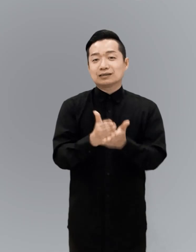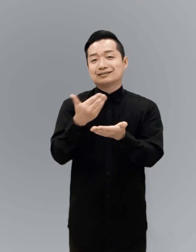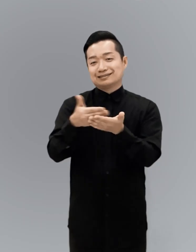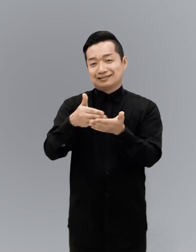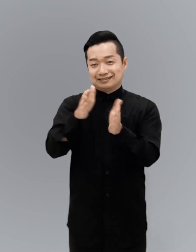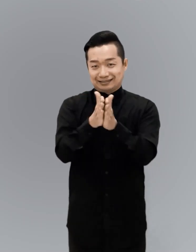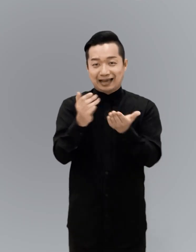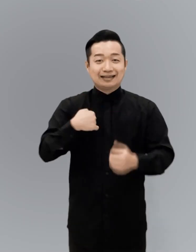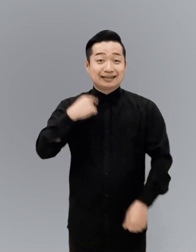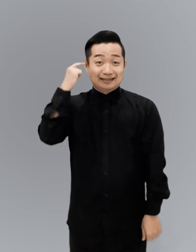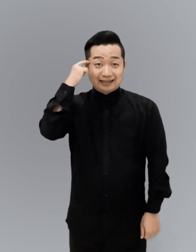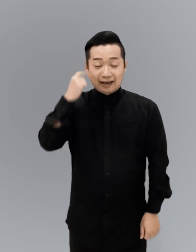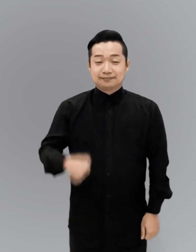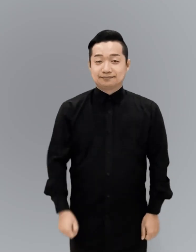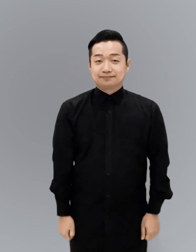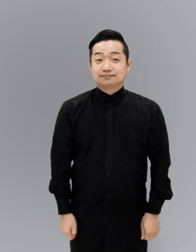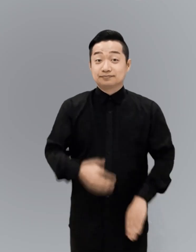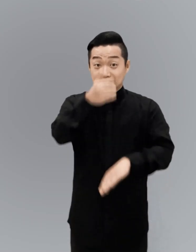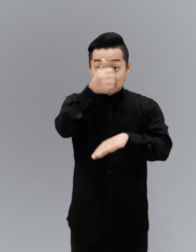그림책이라고 생각합니다.